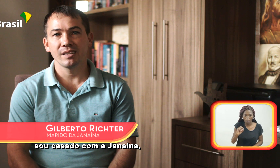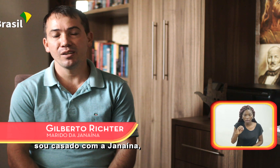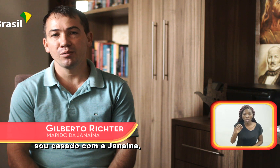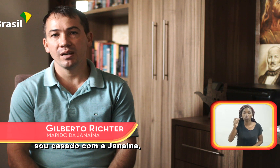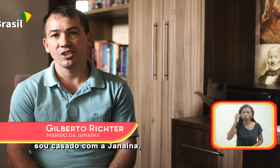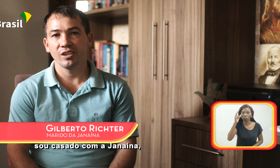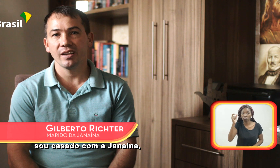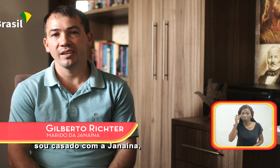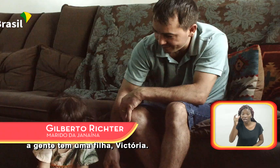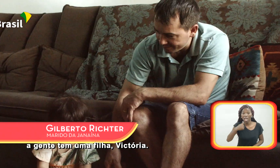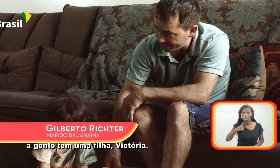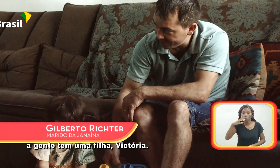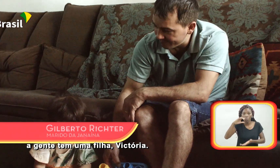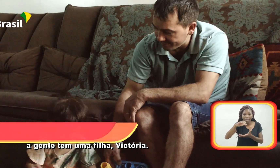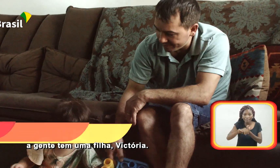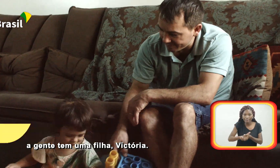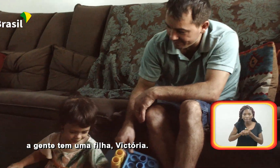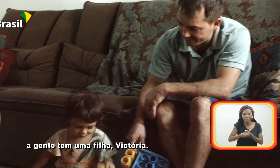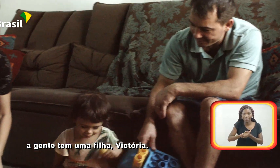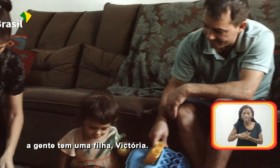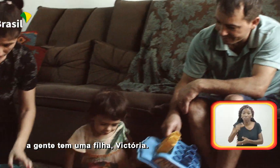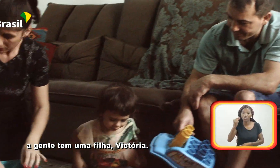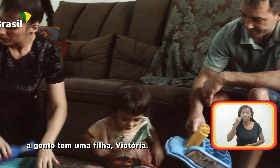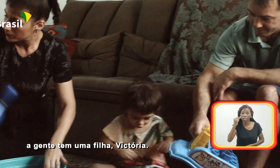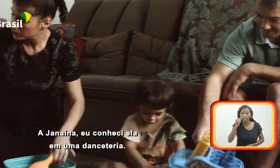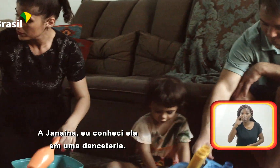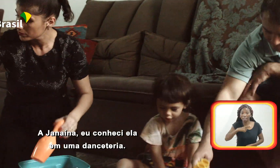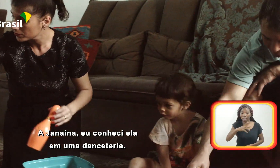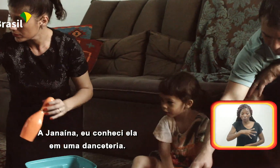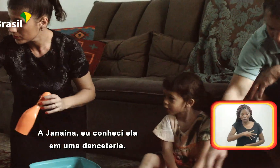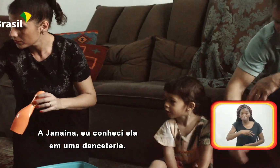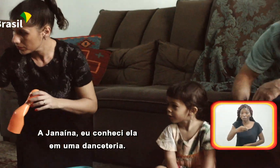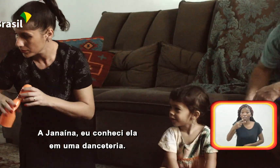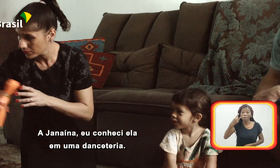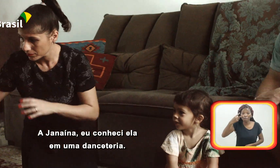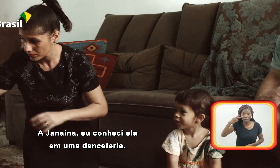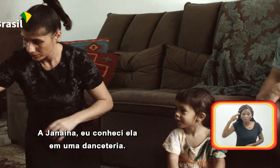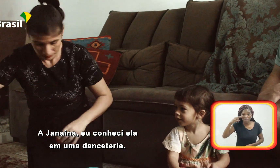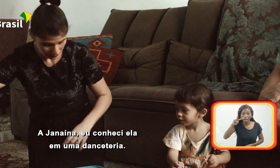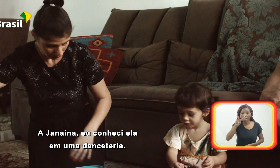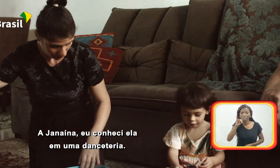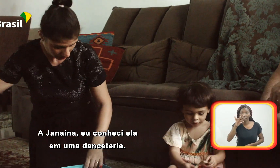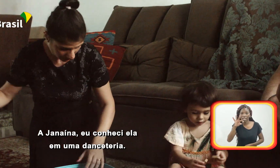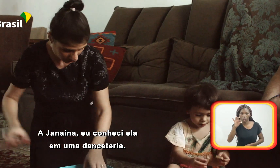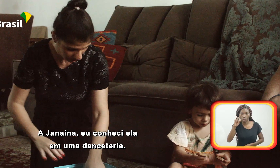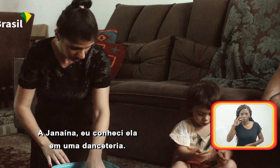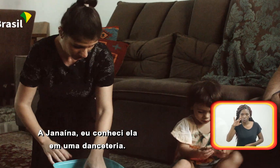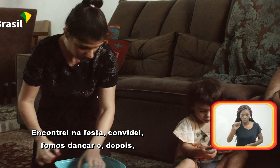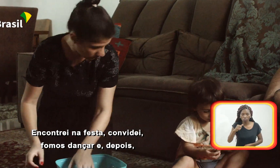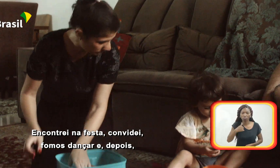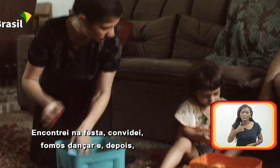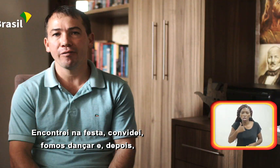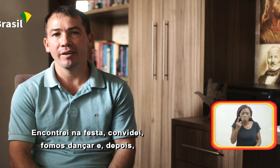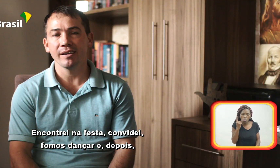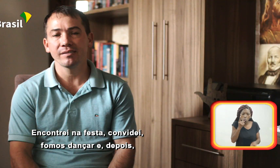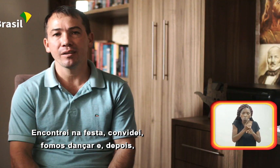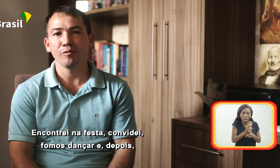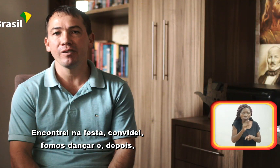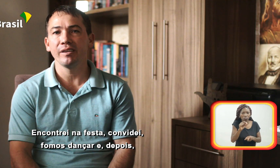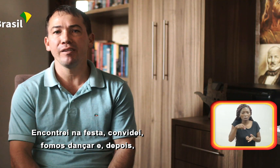casado com a Janaína, tenho uma filha Victoria. A Janaína, a gente conhecia ela numa danceteria. Encontrei na festa, convidei,